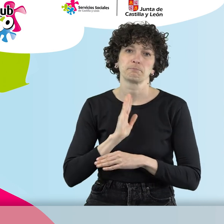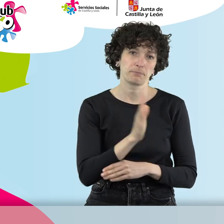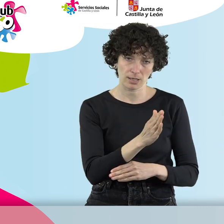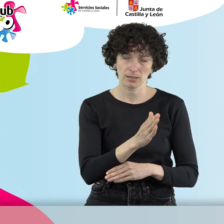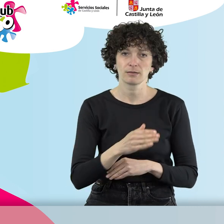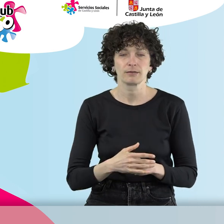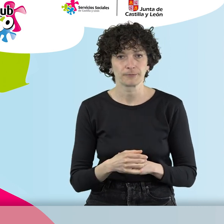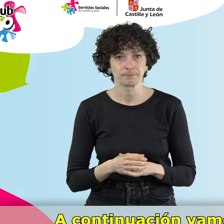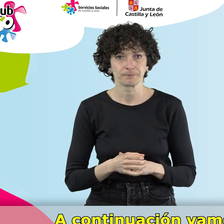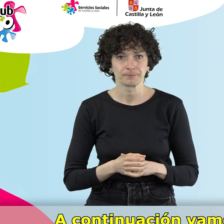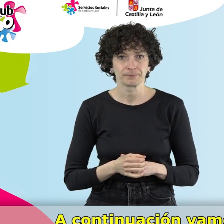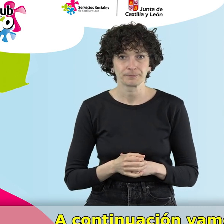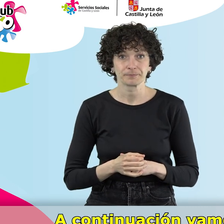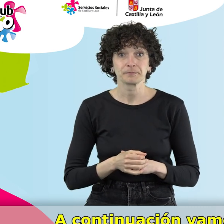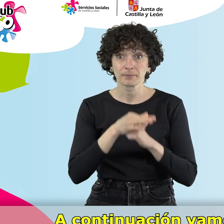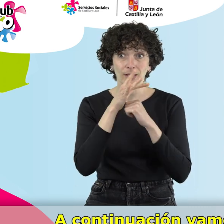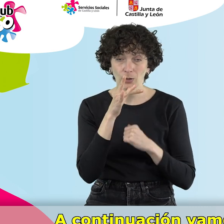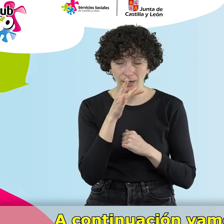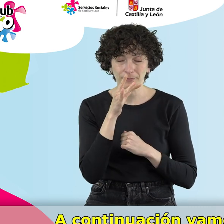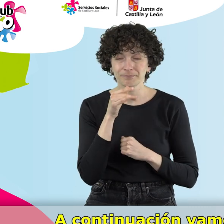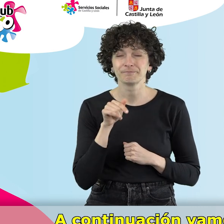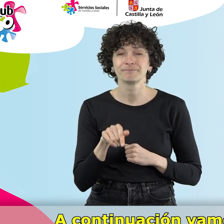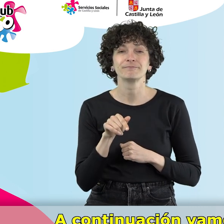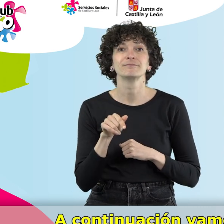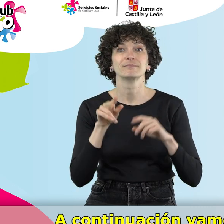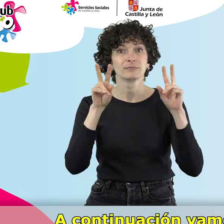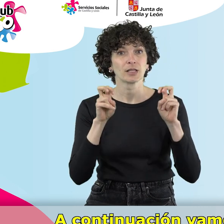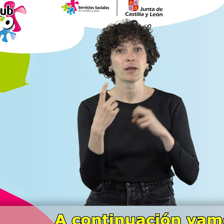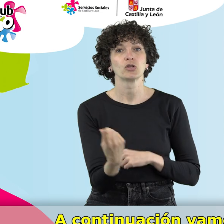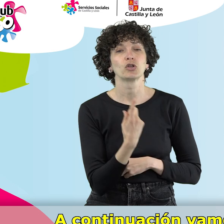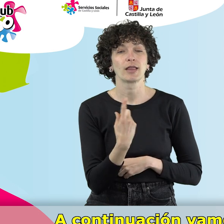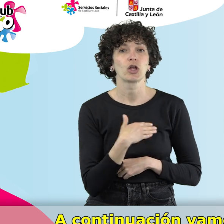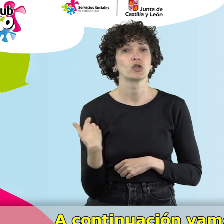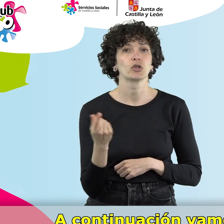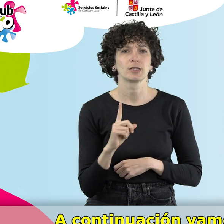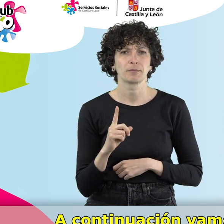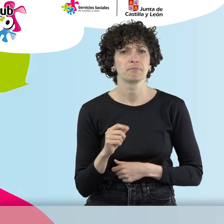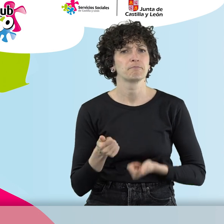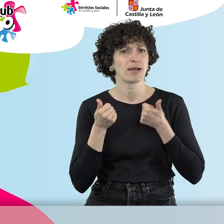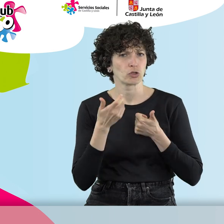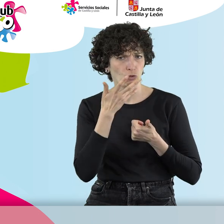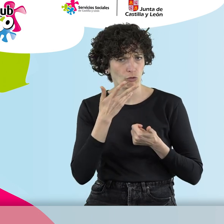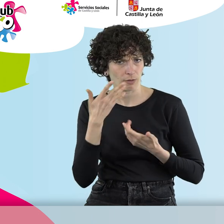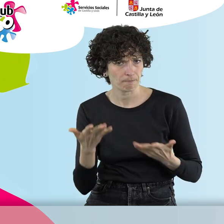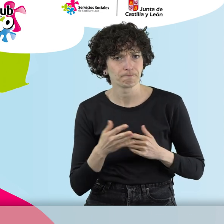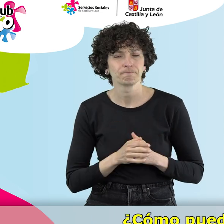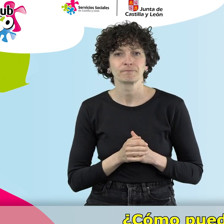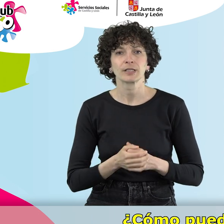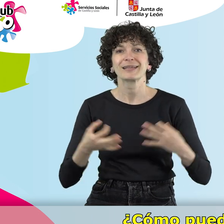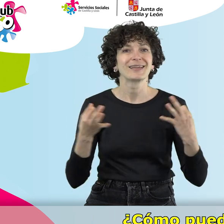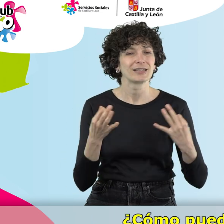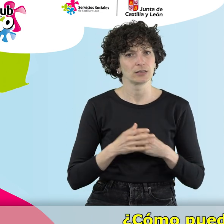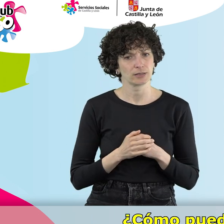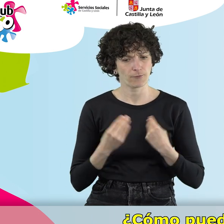siente. A continuación, vamos a conocer más sobre la soledad no deseada. ¿Qué es? ¿Cómo